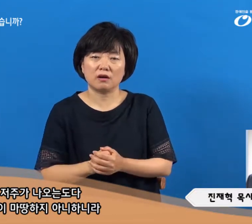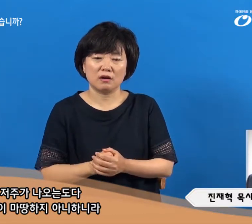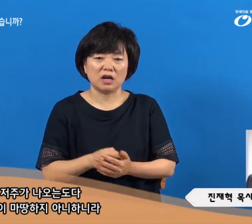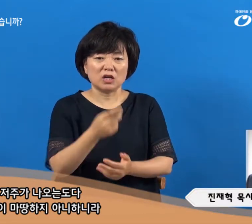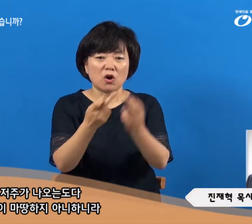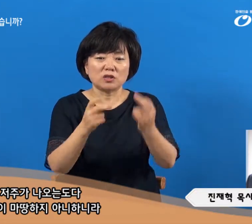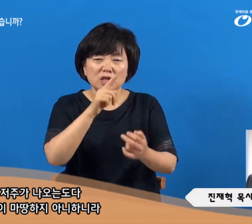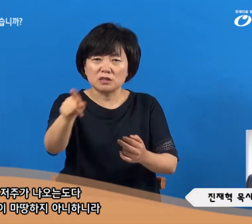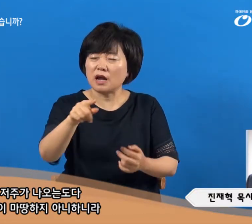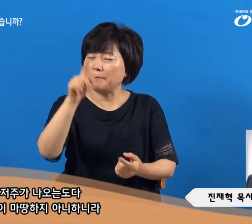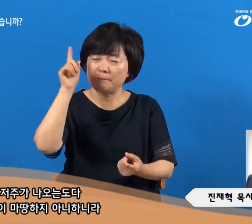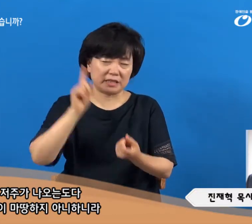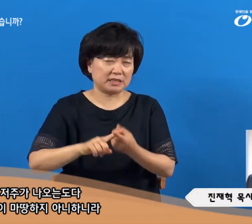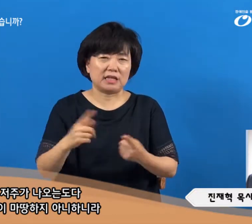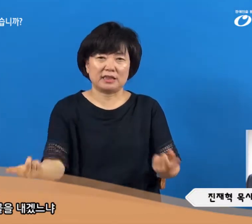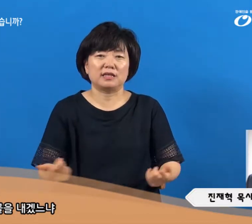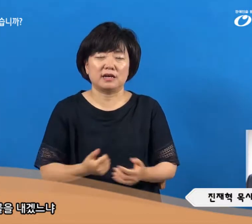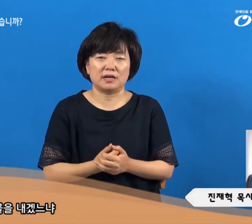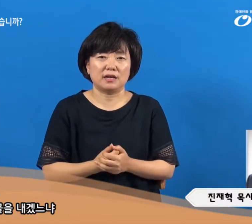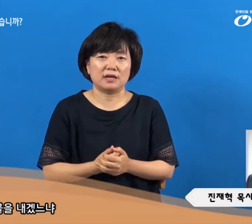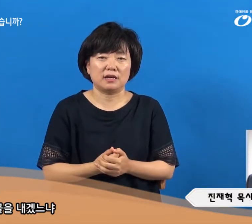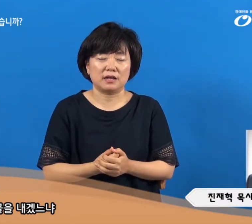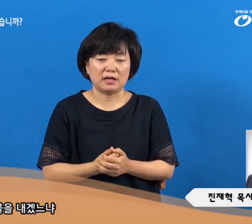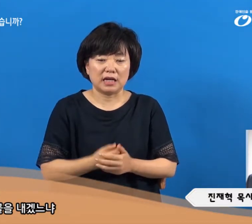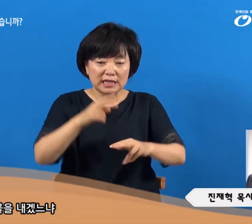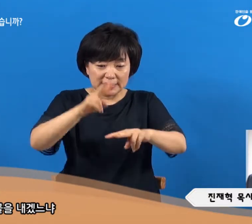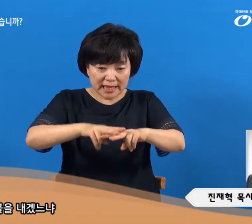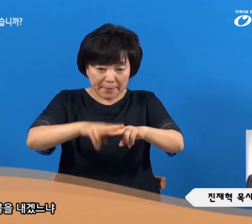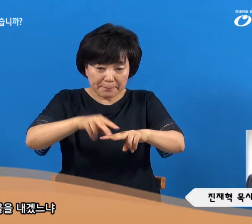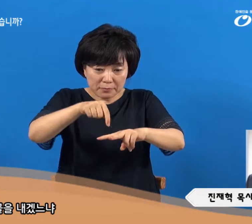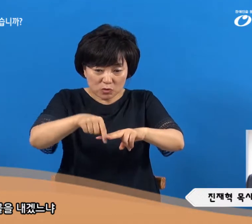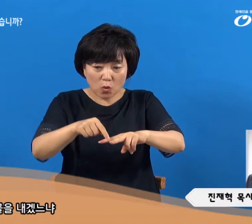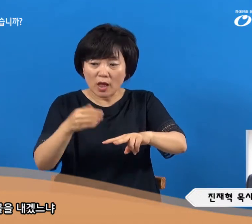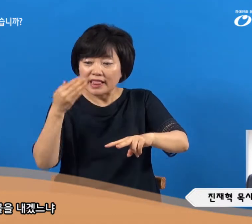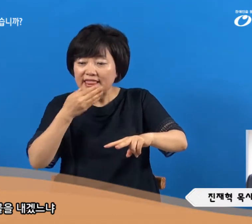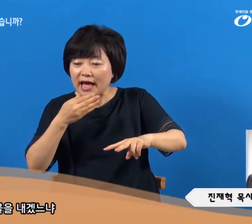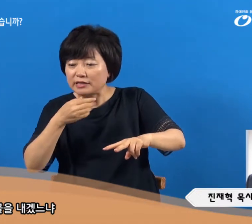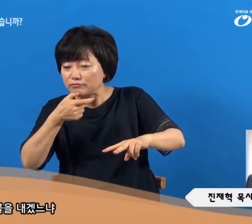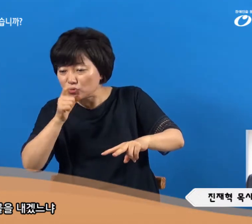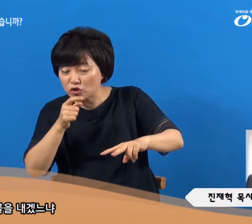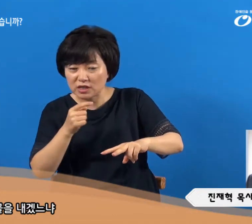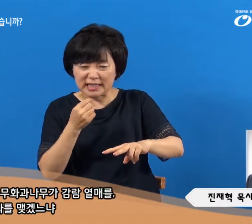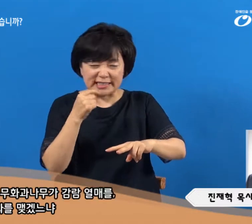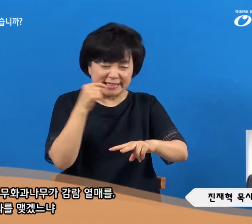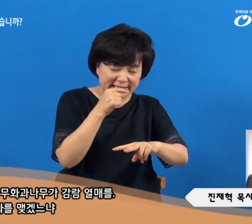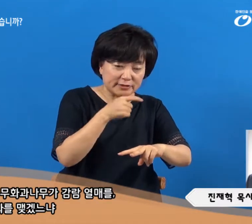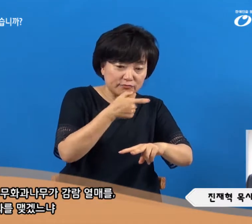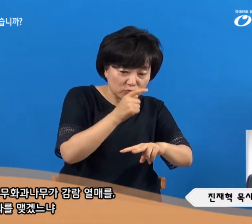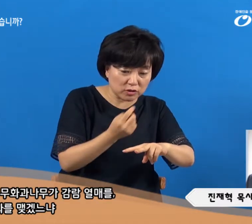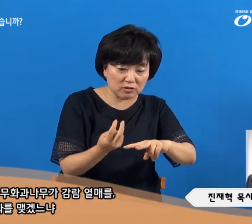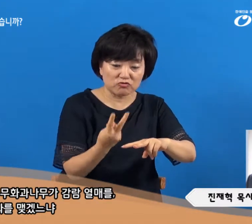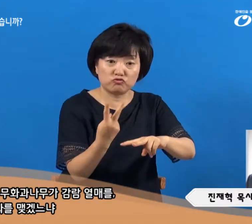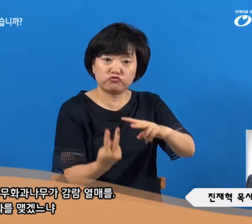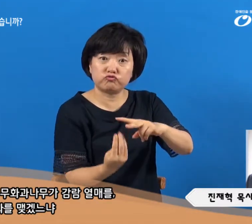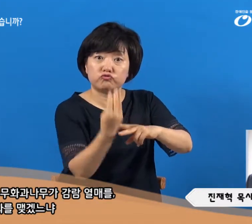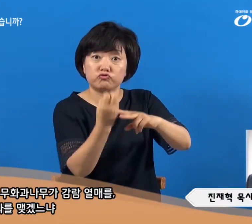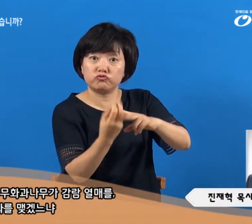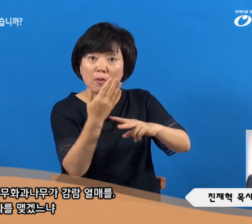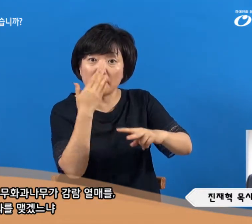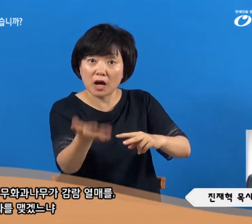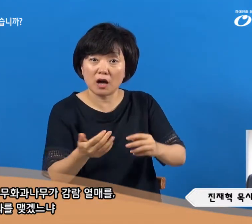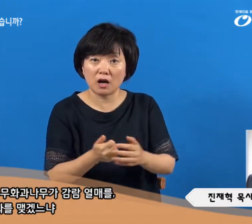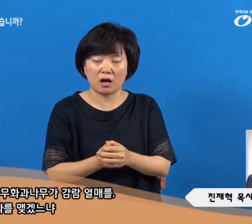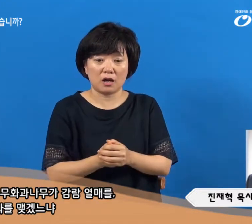이것이 마땅하지 아니하니라. 샘이 한 구멍으로 어찌 단물과 쓴물을 내겠느냐. 내 형제들아 어찌 무화과